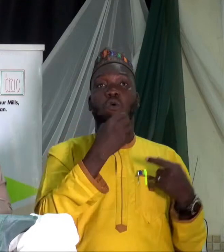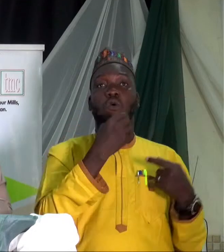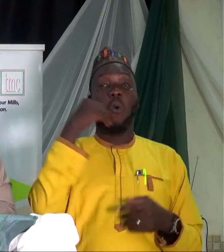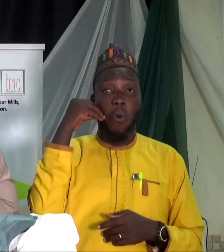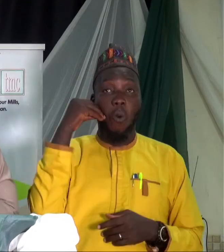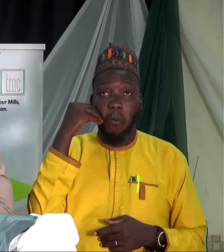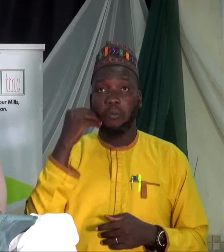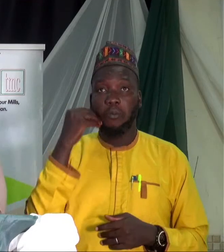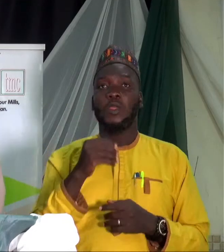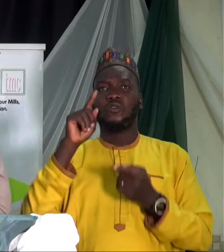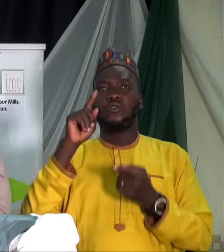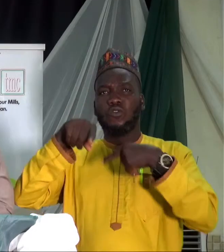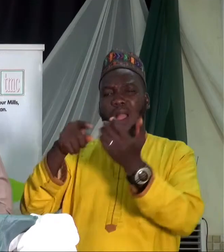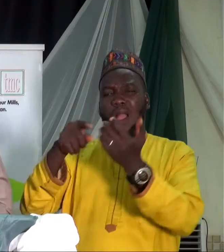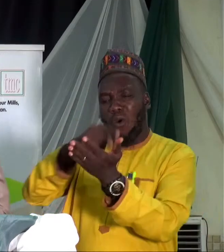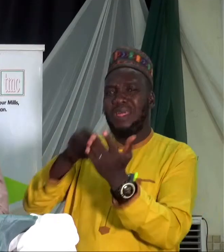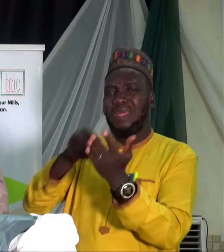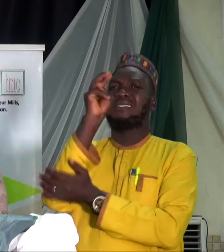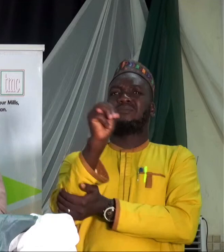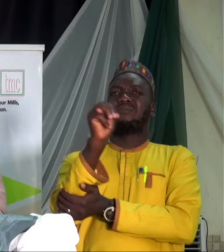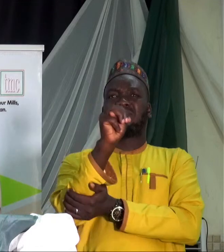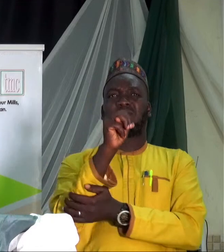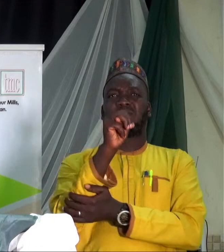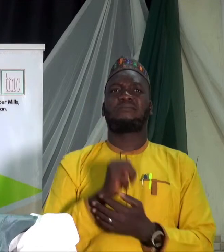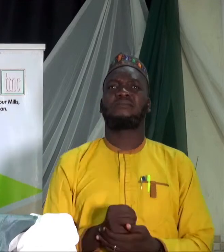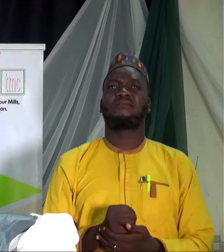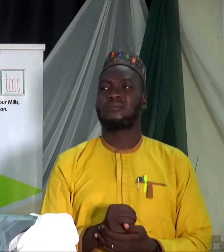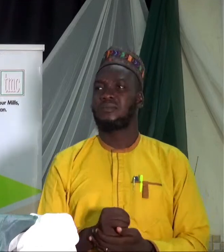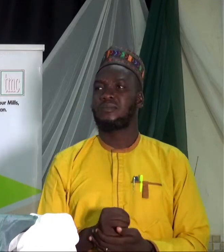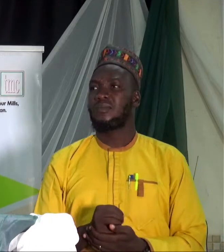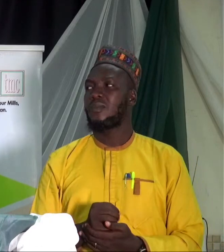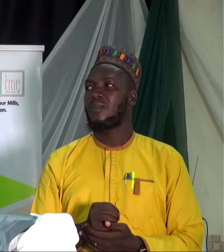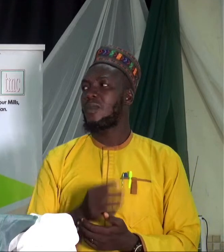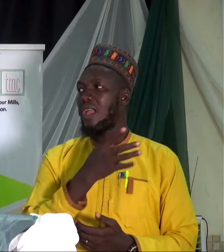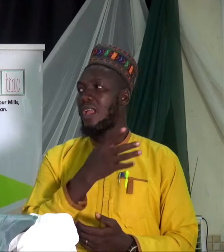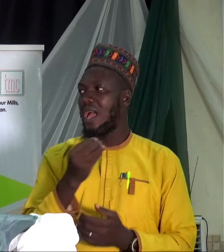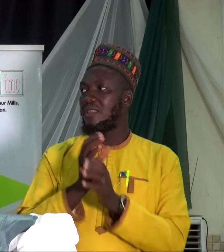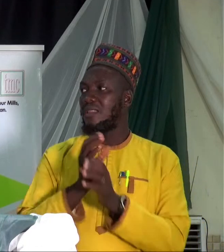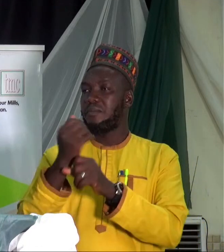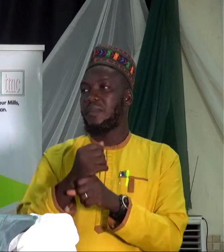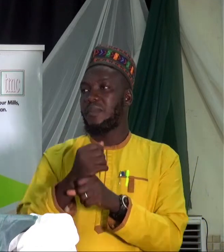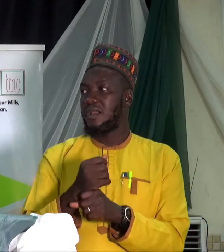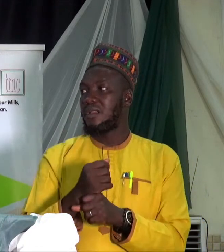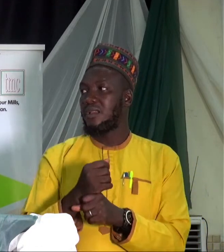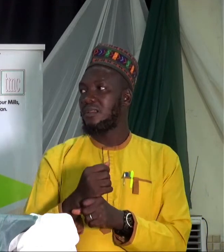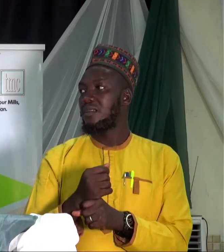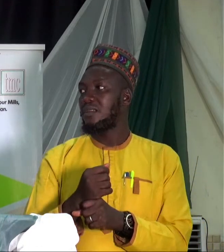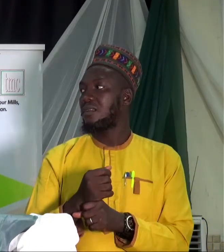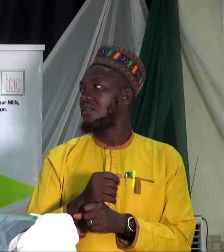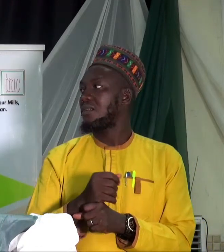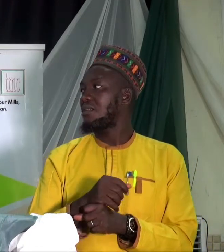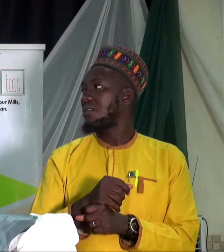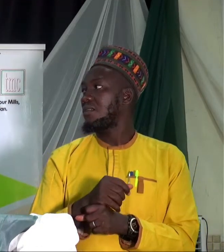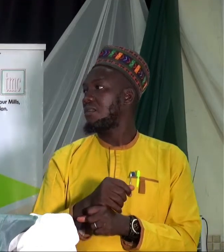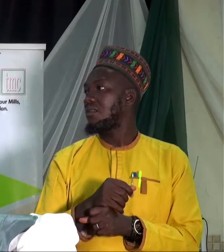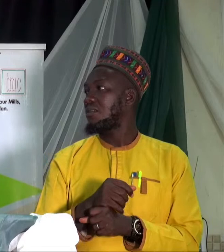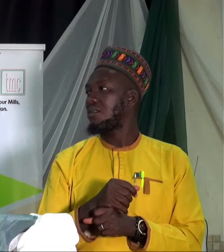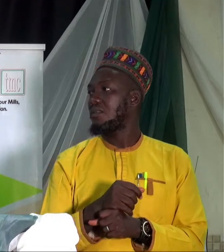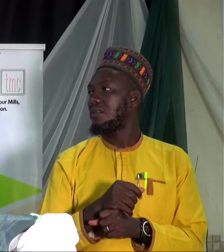láti lọ correct ẹ̀ I read a platform after mo ti bẹ́ni ẹ sọ̀rọ̀ wọ́n lọ kọ́